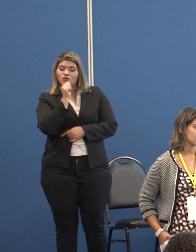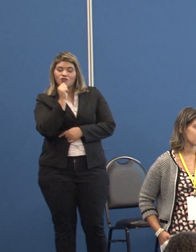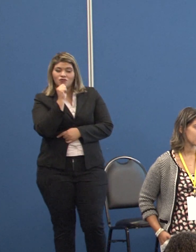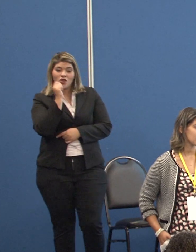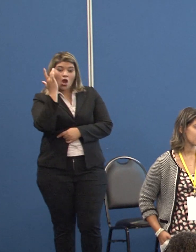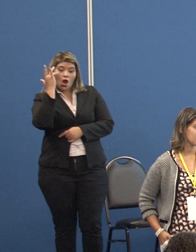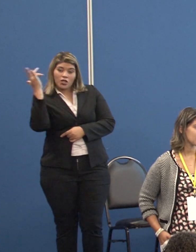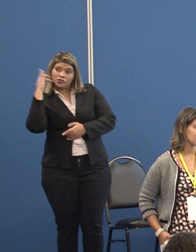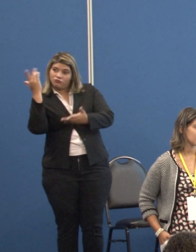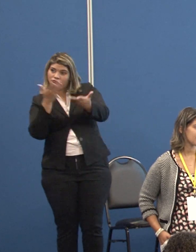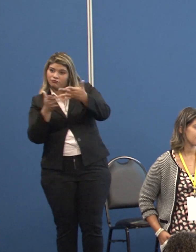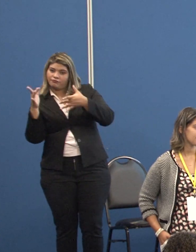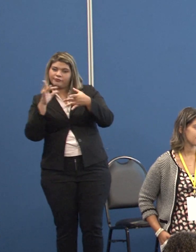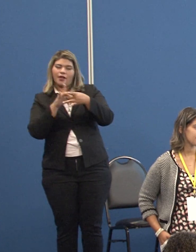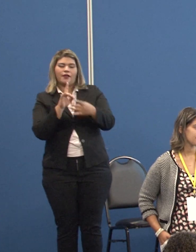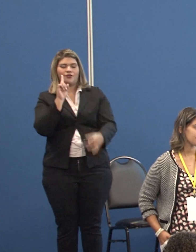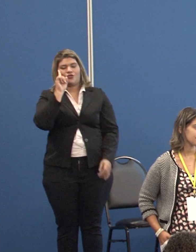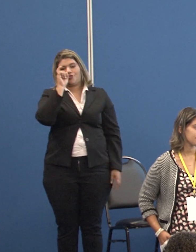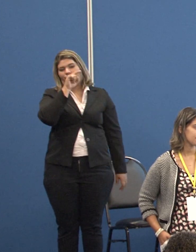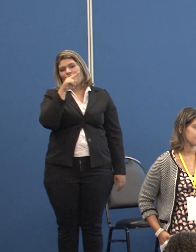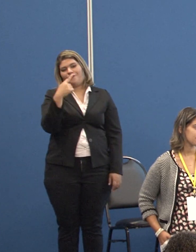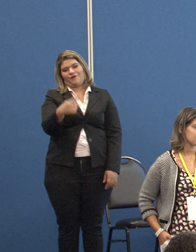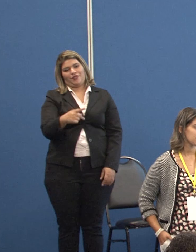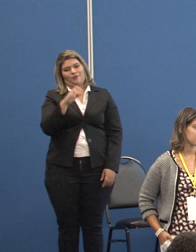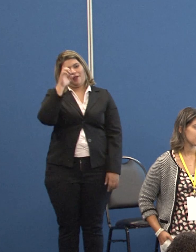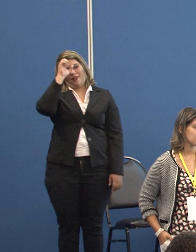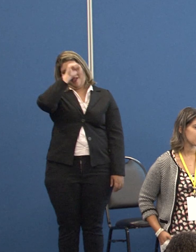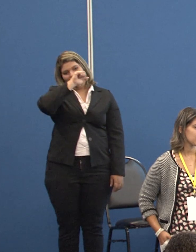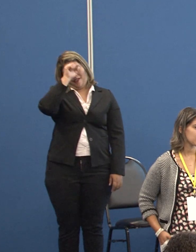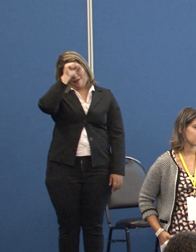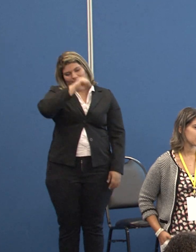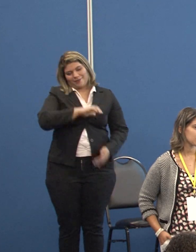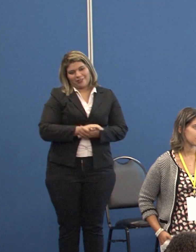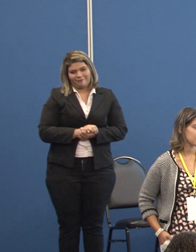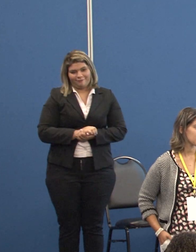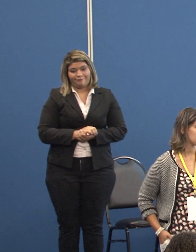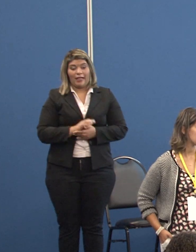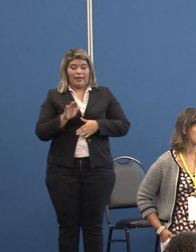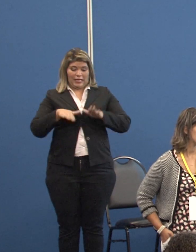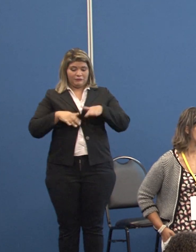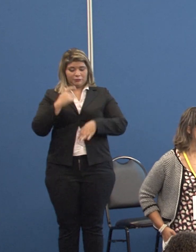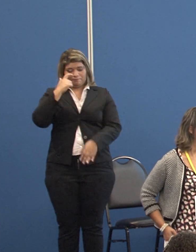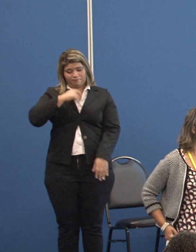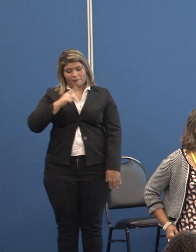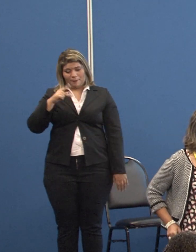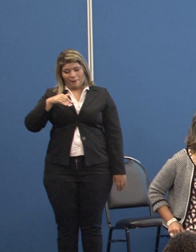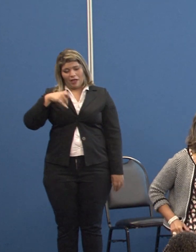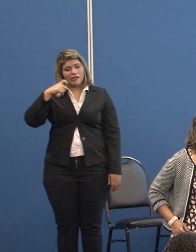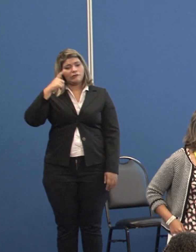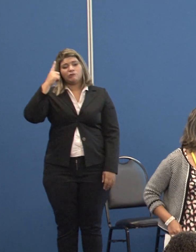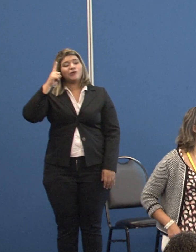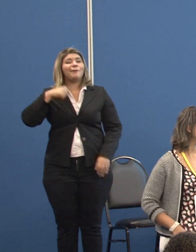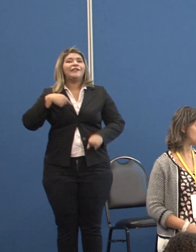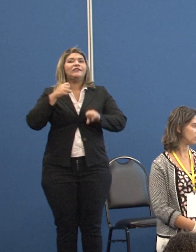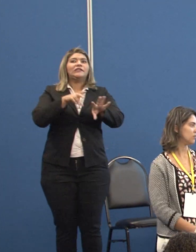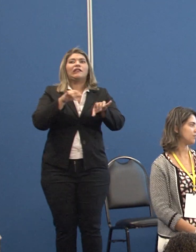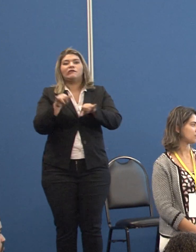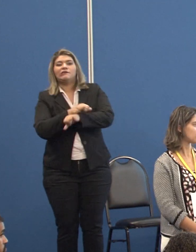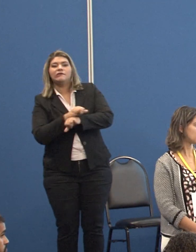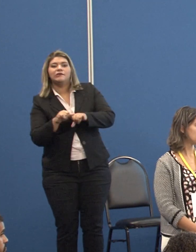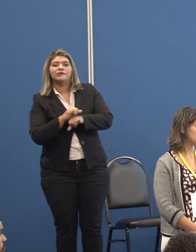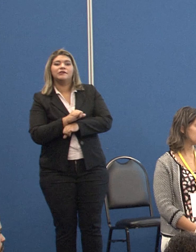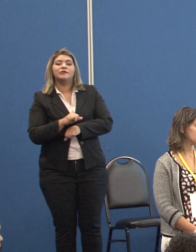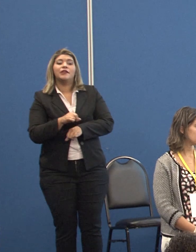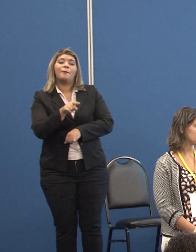correlação. Por mais que o pai, às vezes, não saiba até mesmo ensinar, ele vai mostrar, ele vai apresentar, ele vai chegar na escola